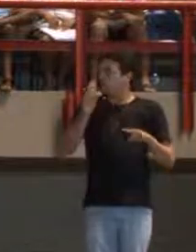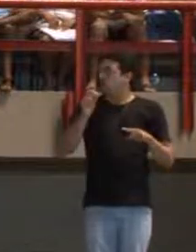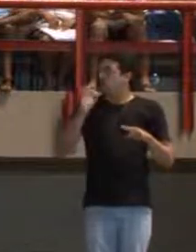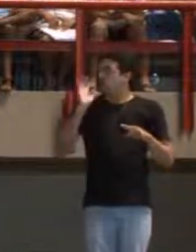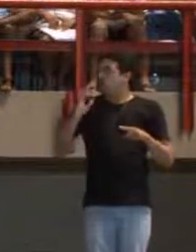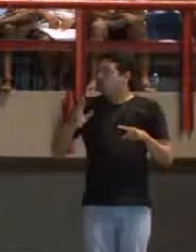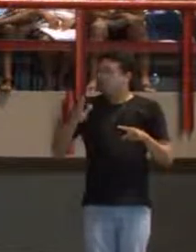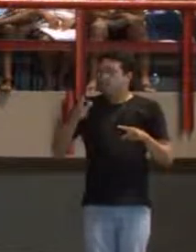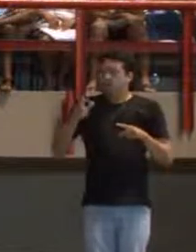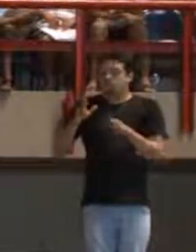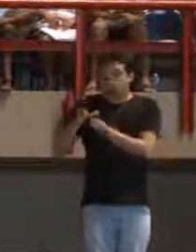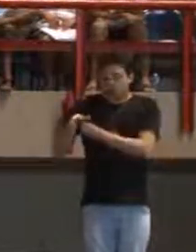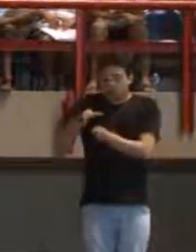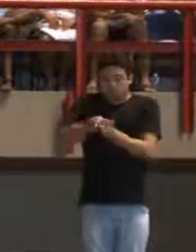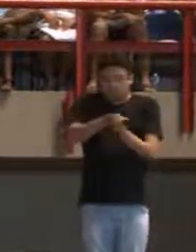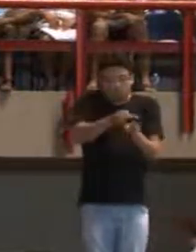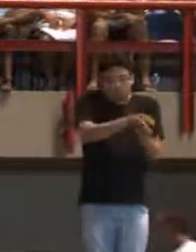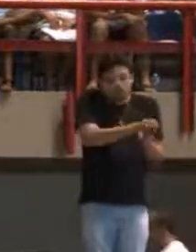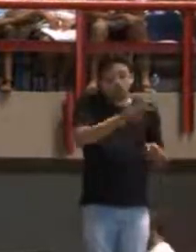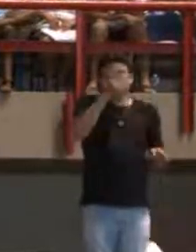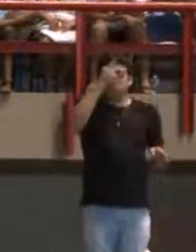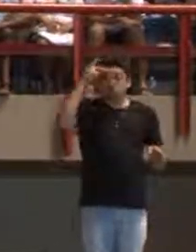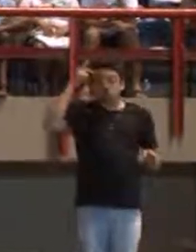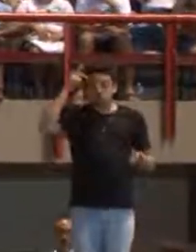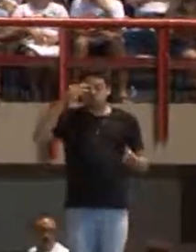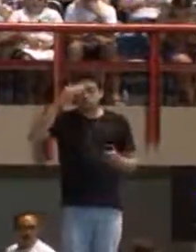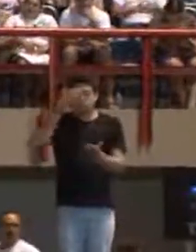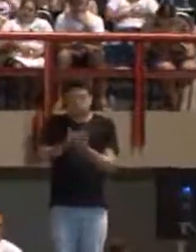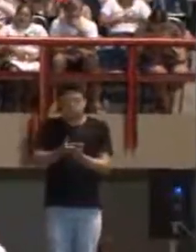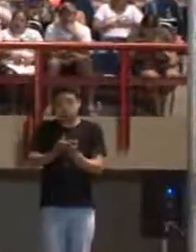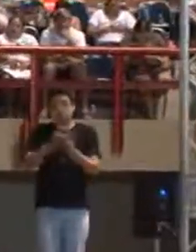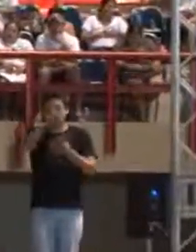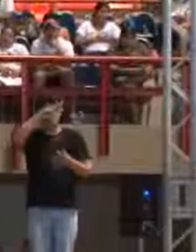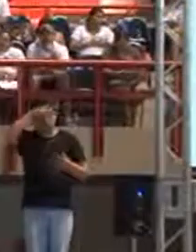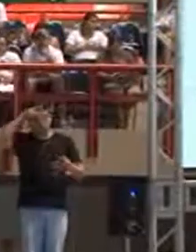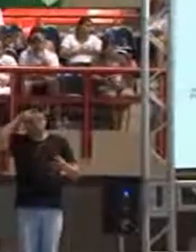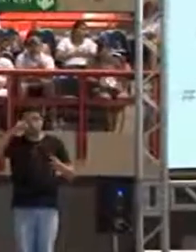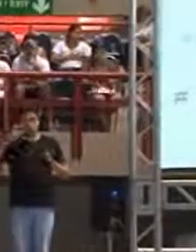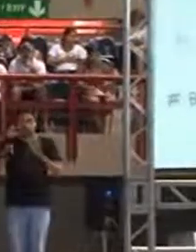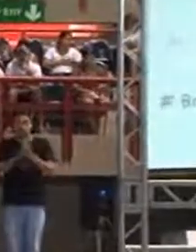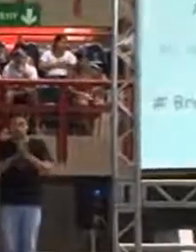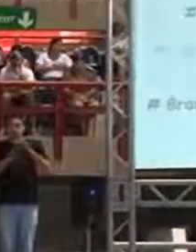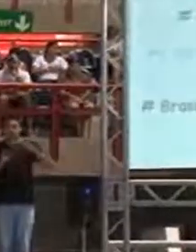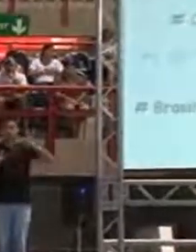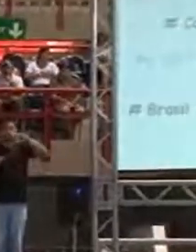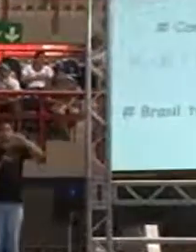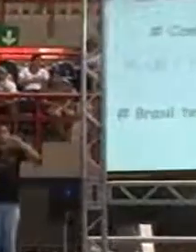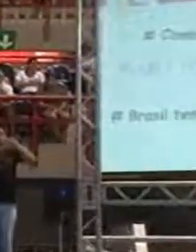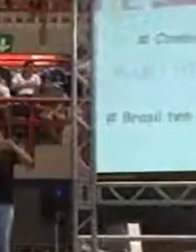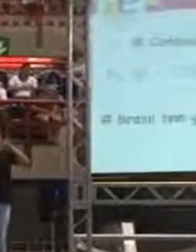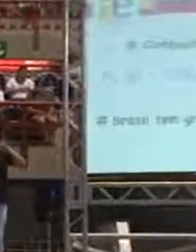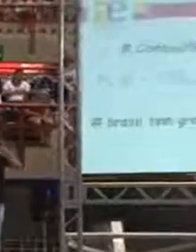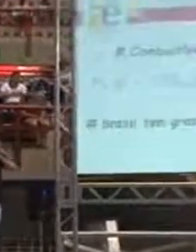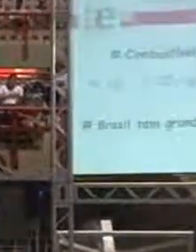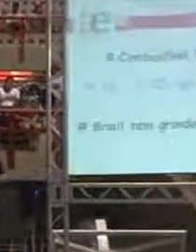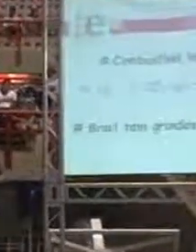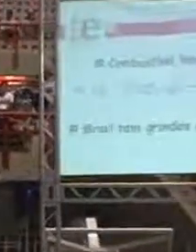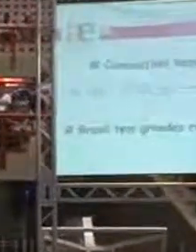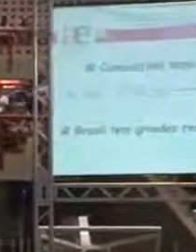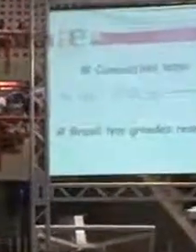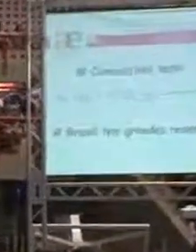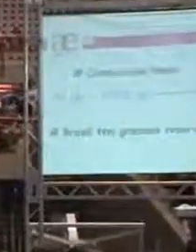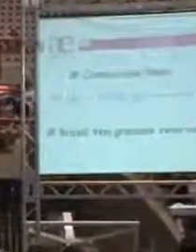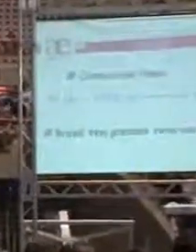uma geração, mais de uma geração, acreditando que a Amazônia não pertence ao Brasil. Quando esse cara crescer, qual